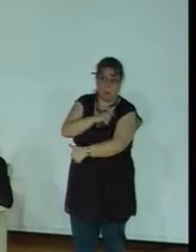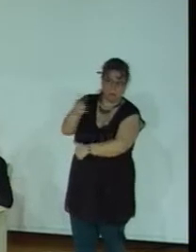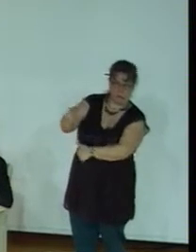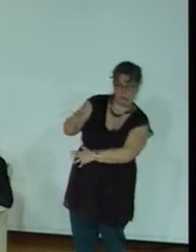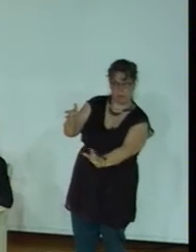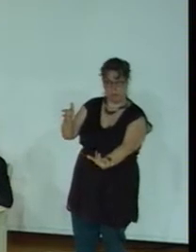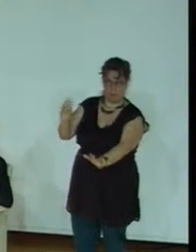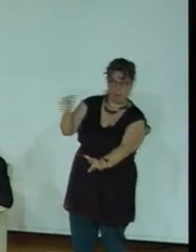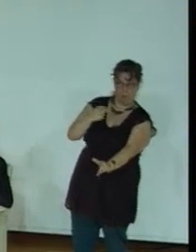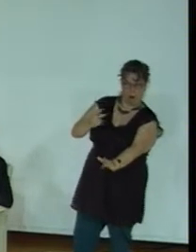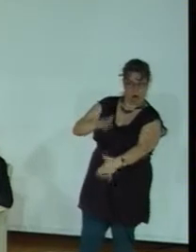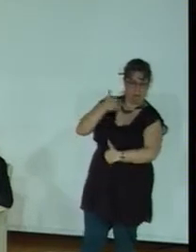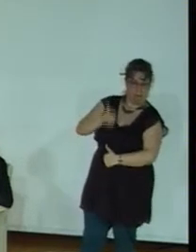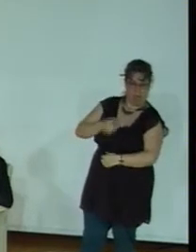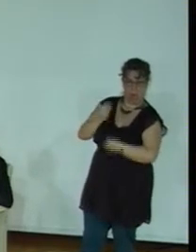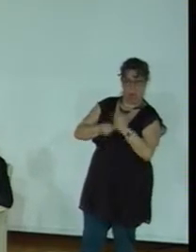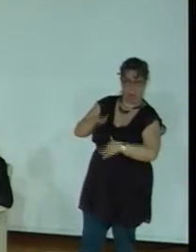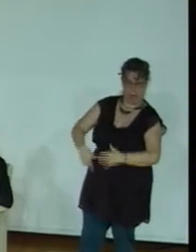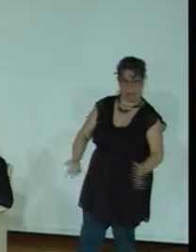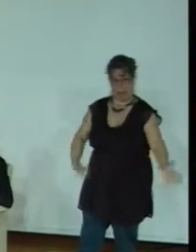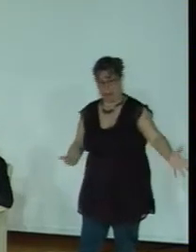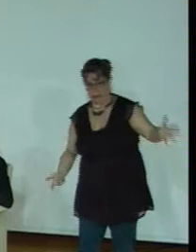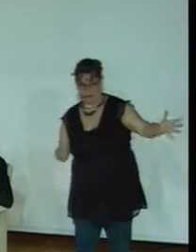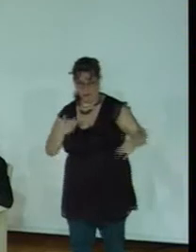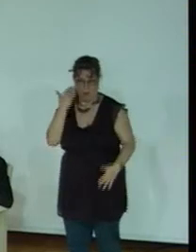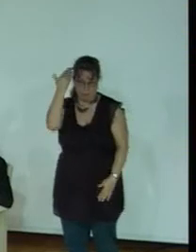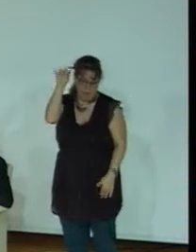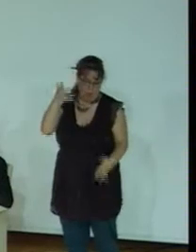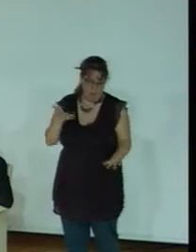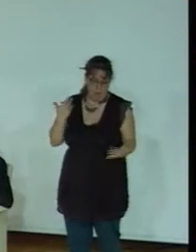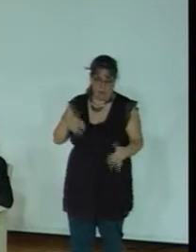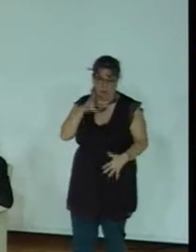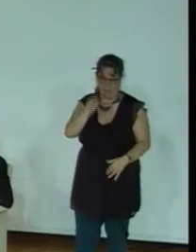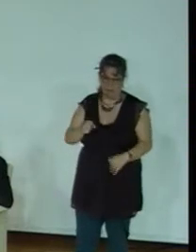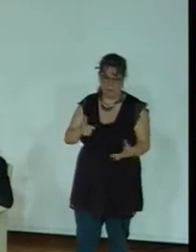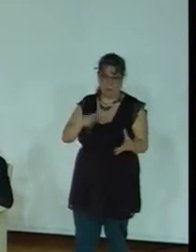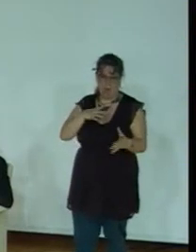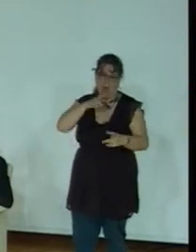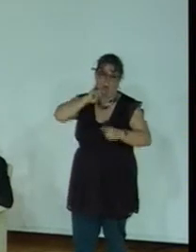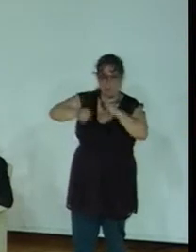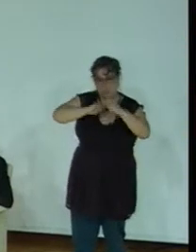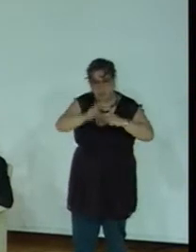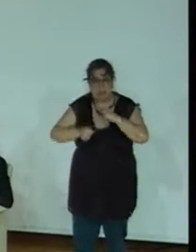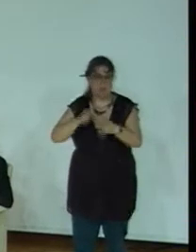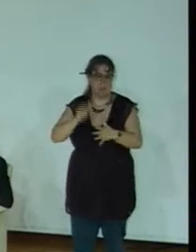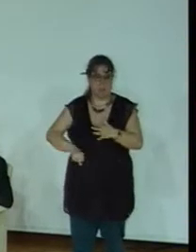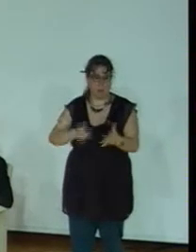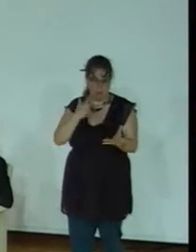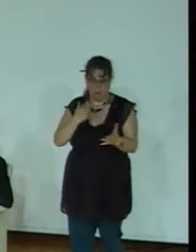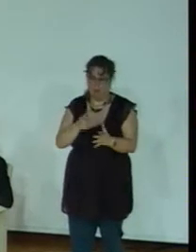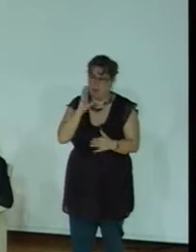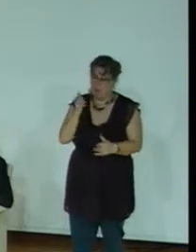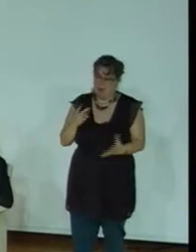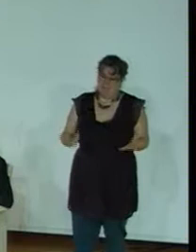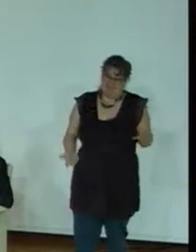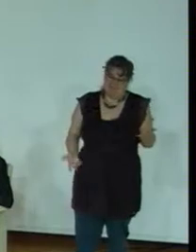arbitraire nous est justifié par les risques et les menaces qu'on a connues, et c'est plus que des menaces. Mais encore une fois, le juriste que je